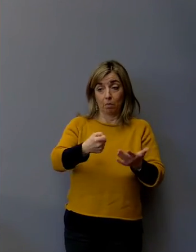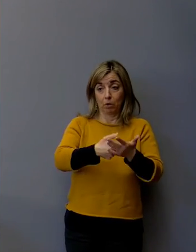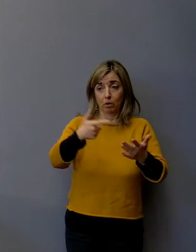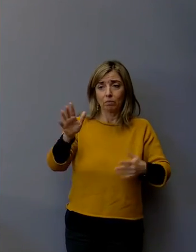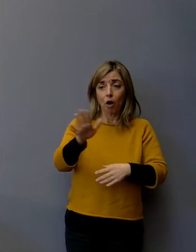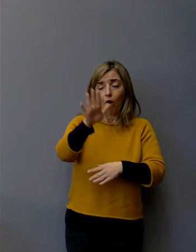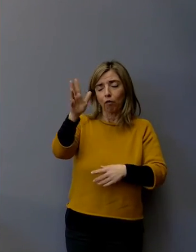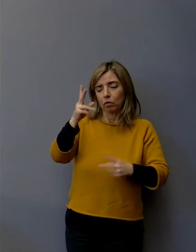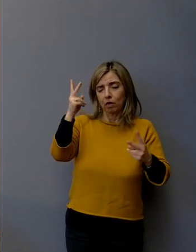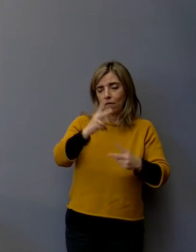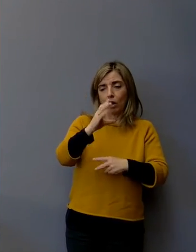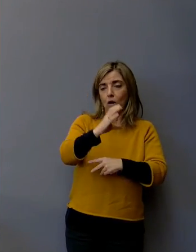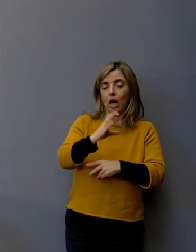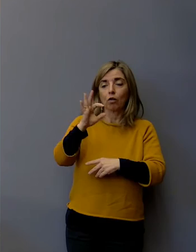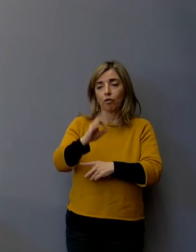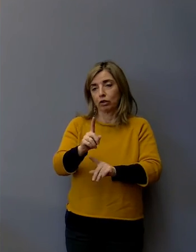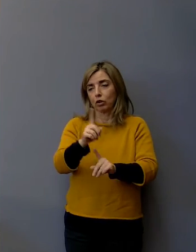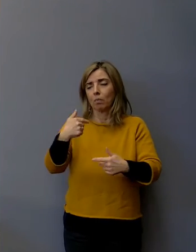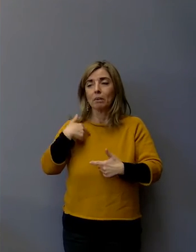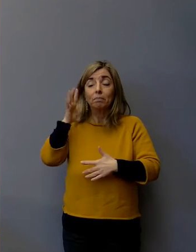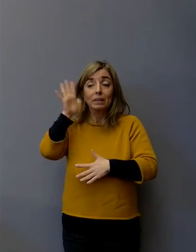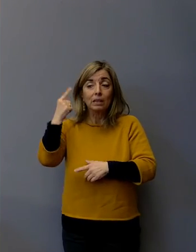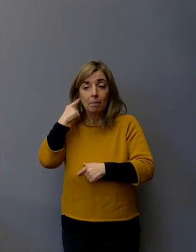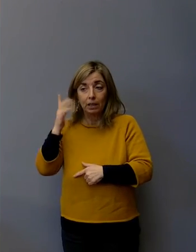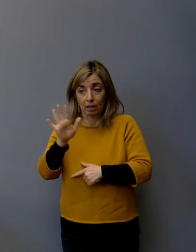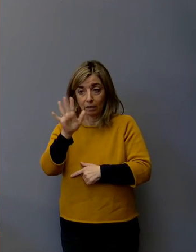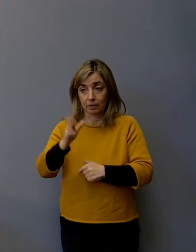sentito questa andiamo avanti